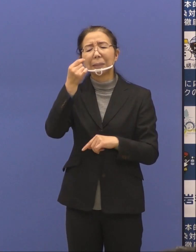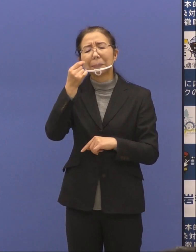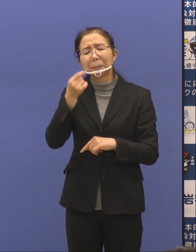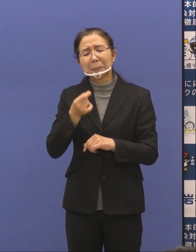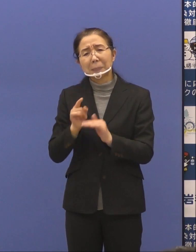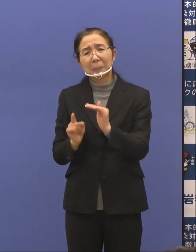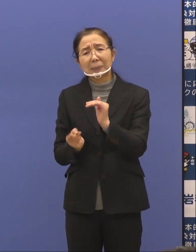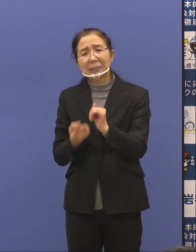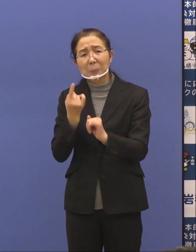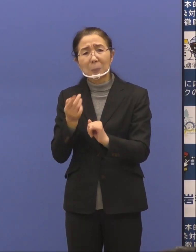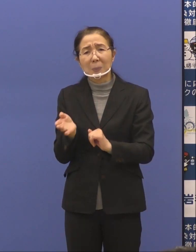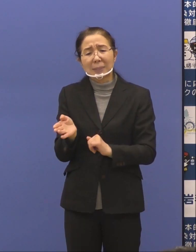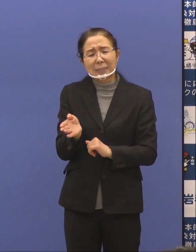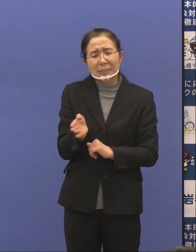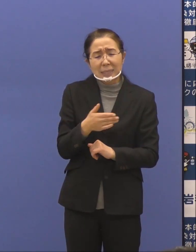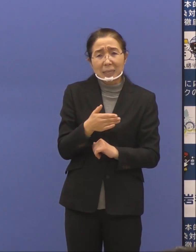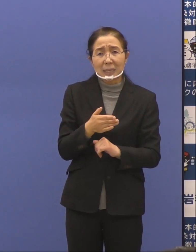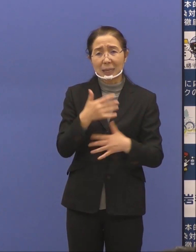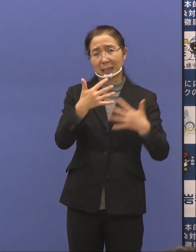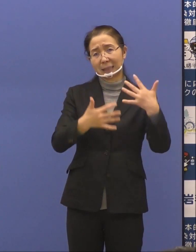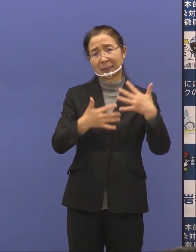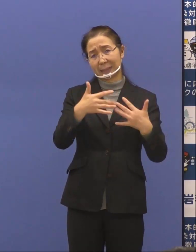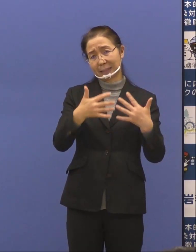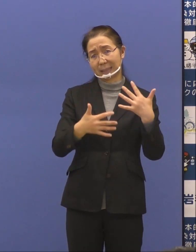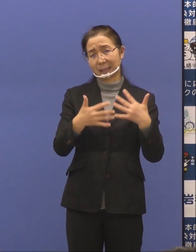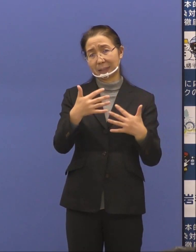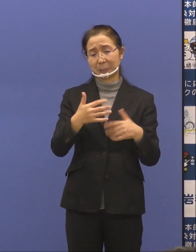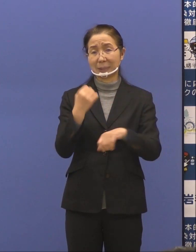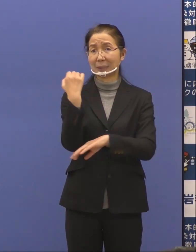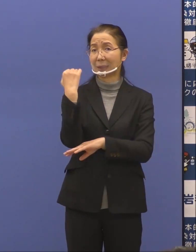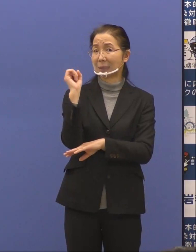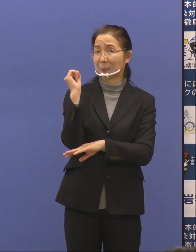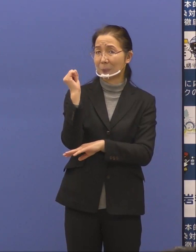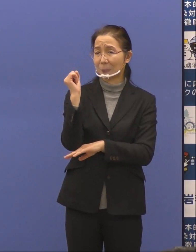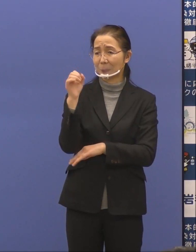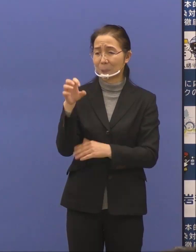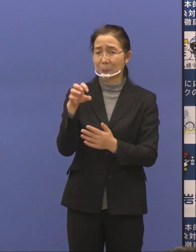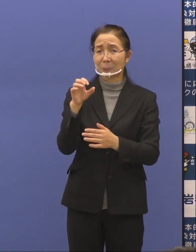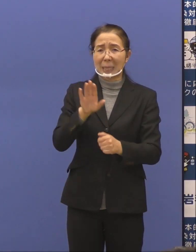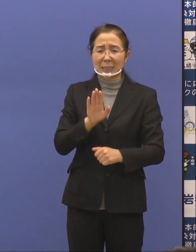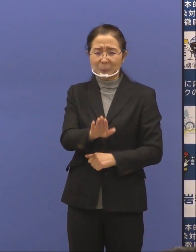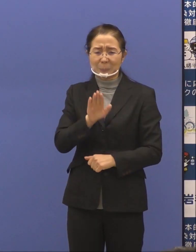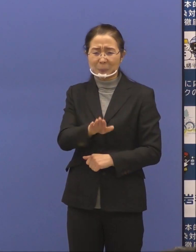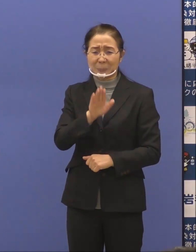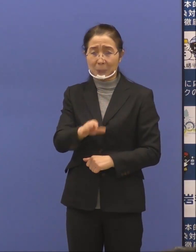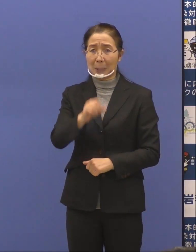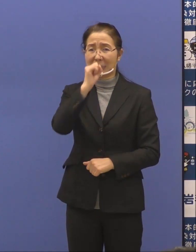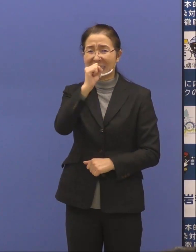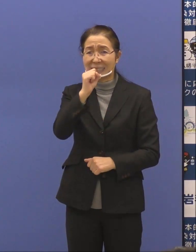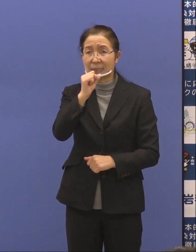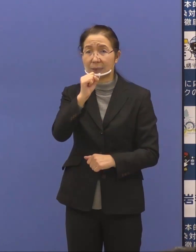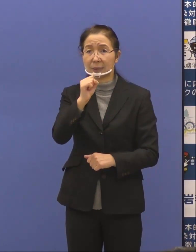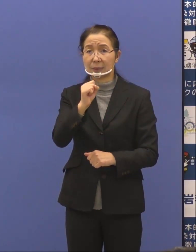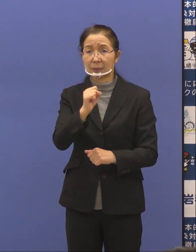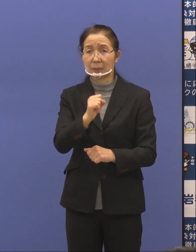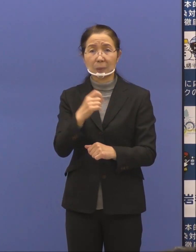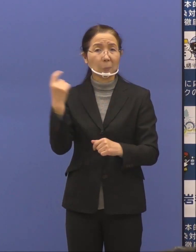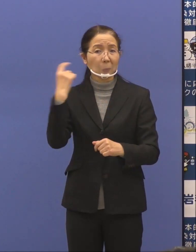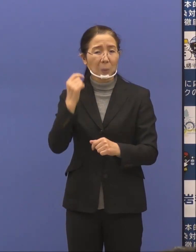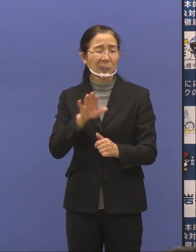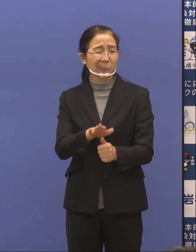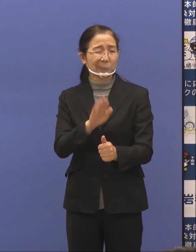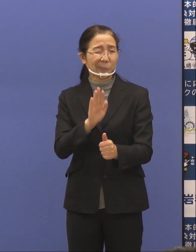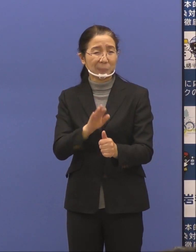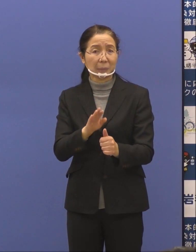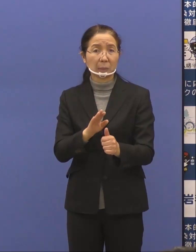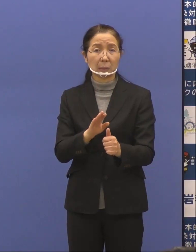った直後からテレビ、新聞などでクラクション鳴らせばいいんだとか、クラクションが鳴るようになって